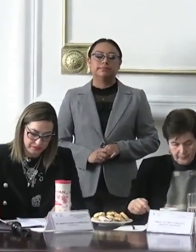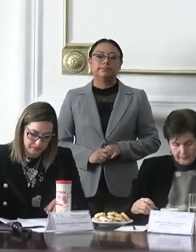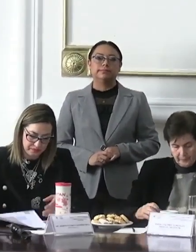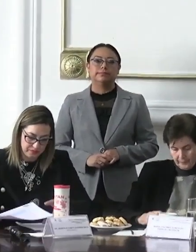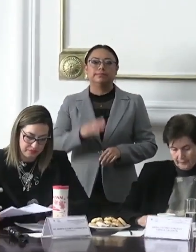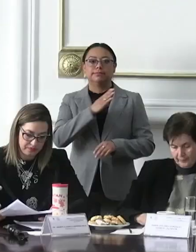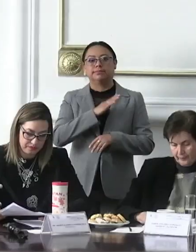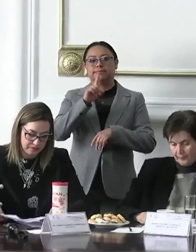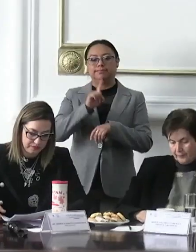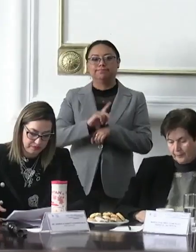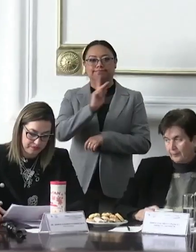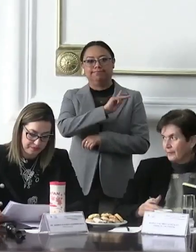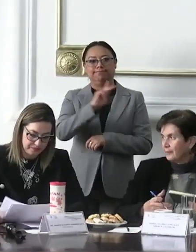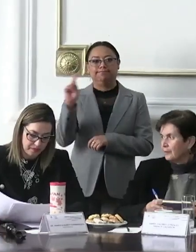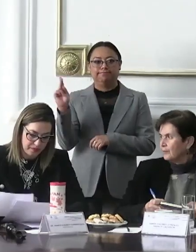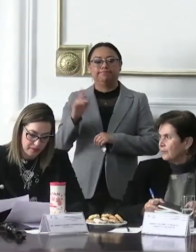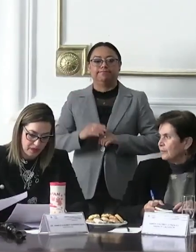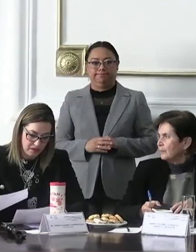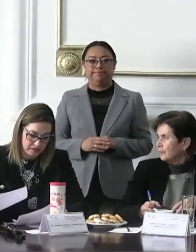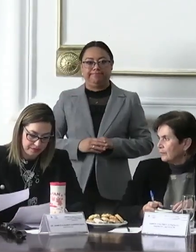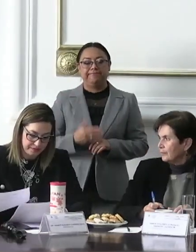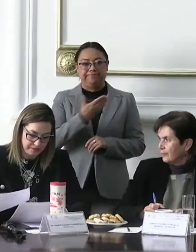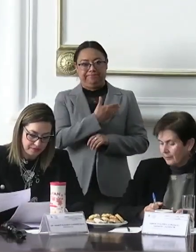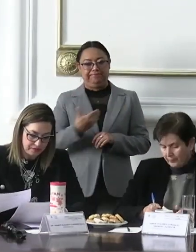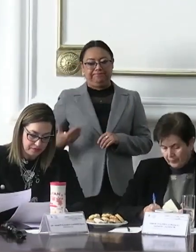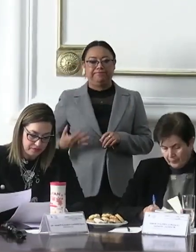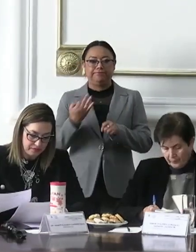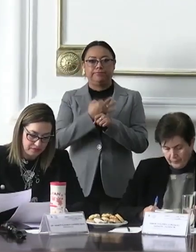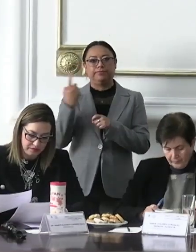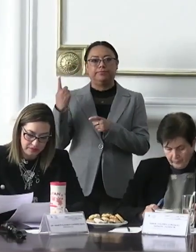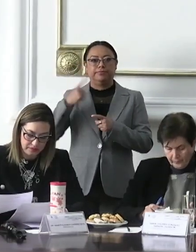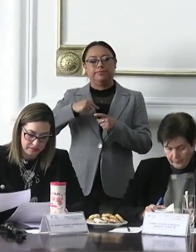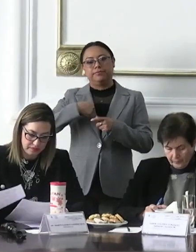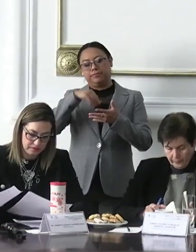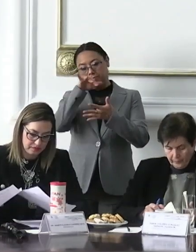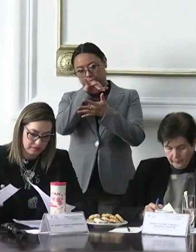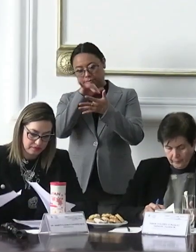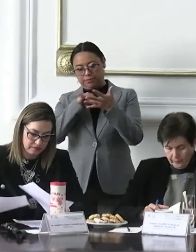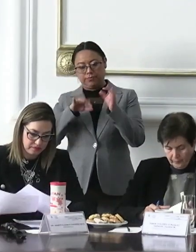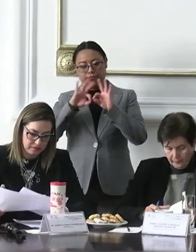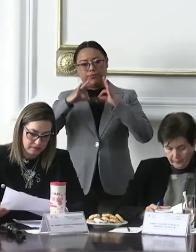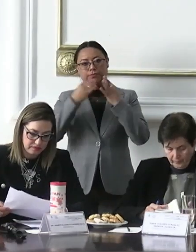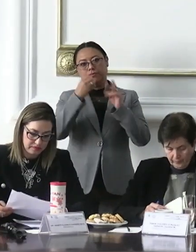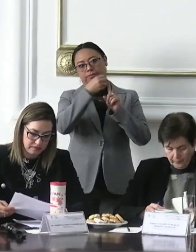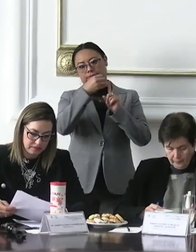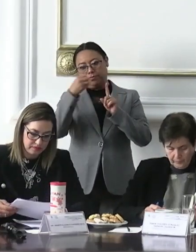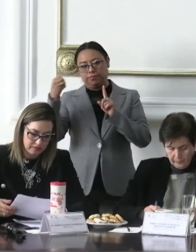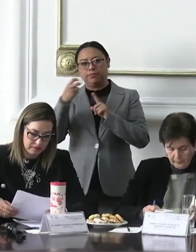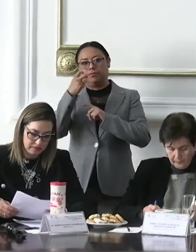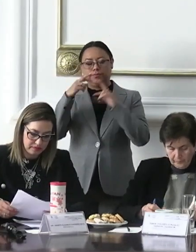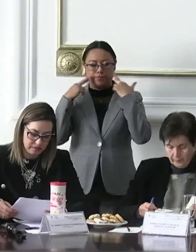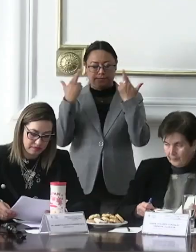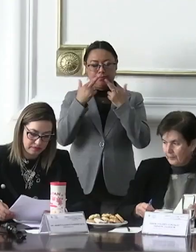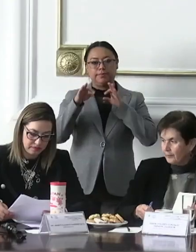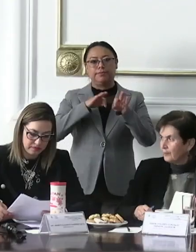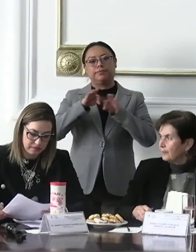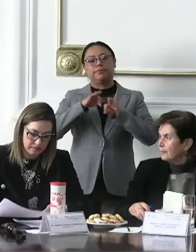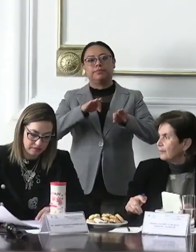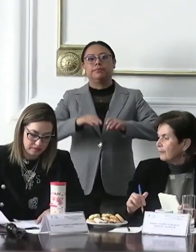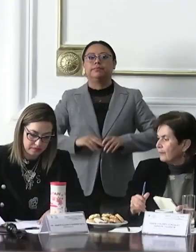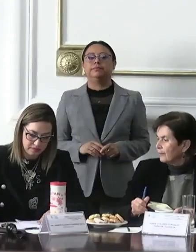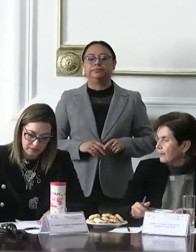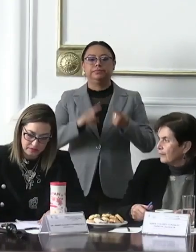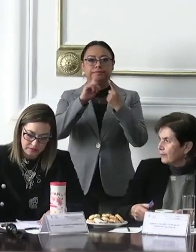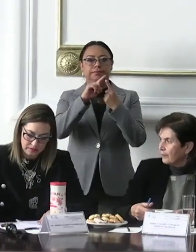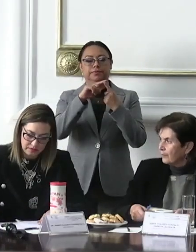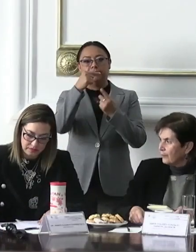Buenos días a todas. Por instrucciones de la presidencia, se procede a dar lectura al formato de la presente mesa de trabajo.